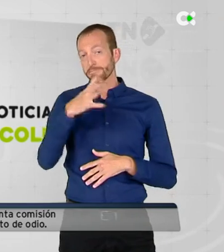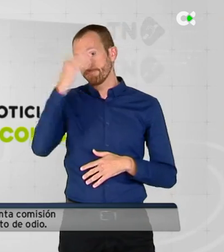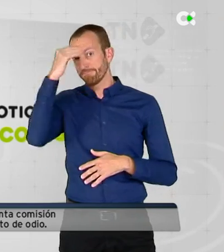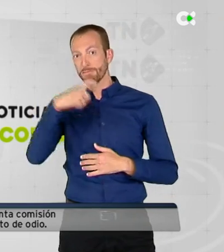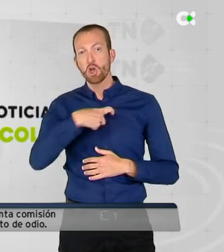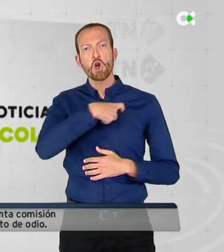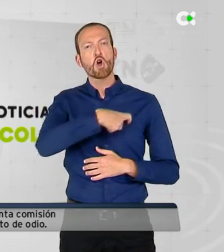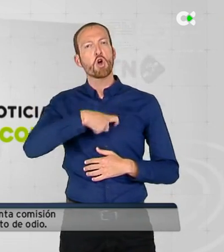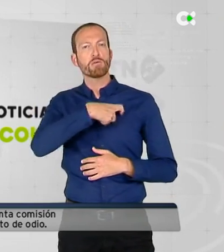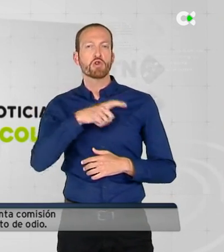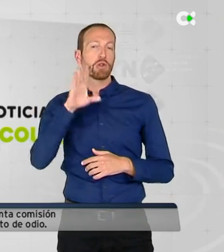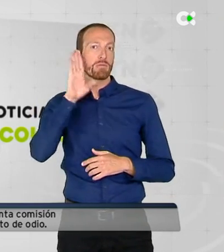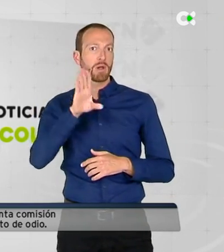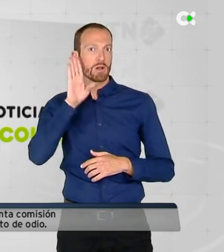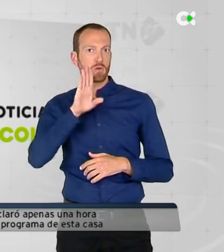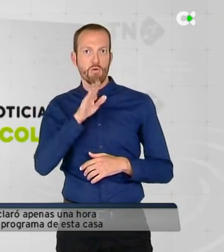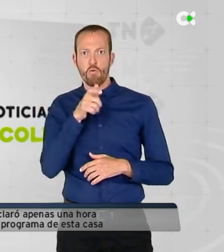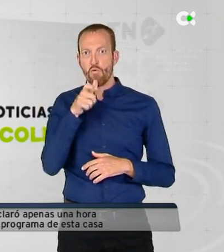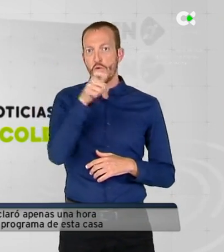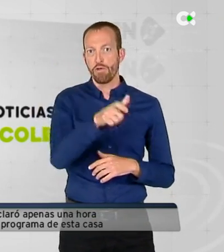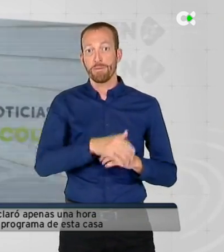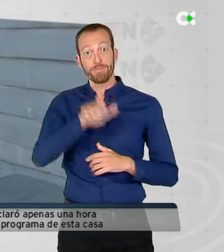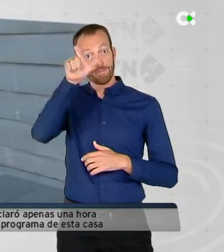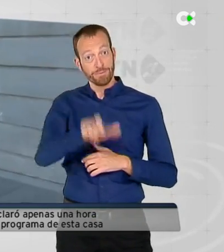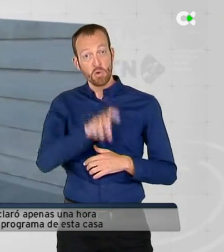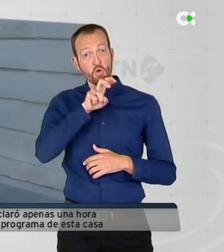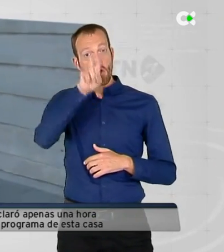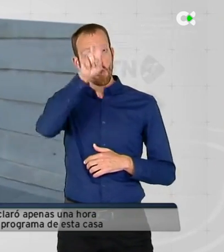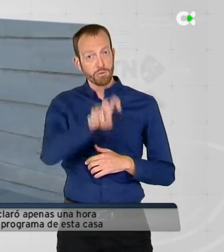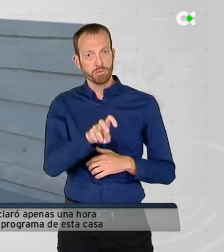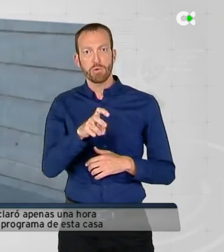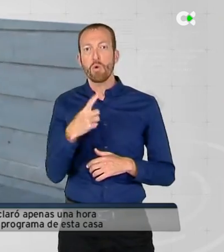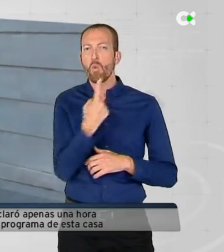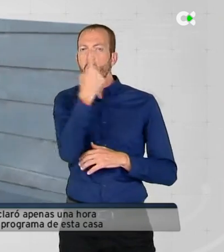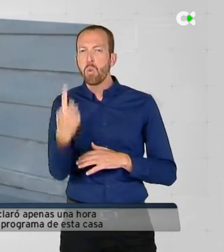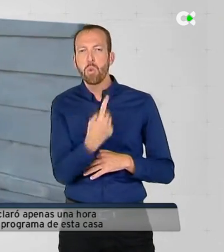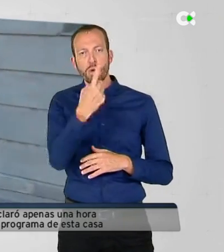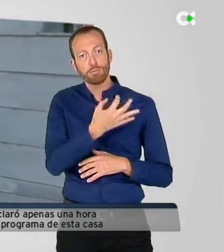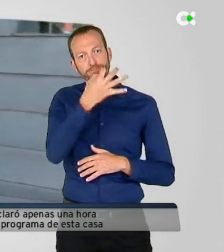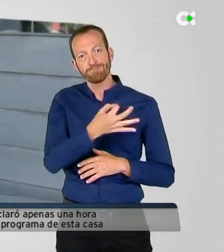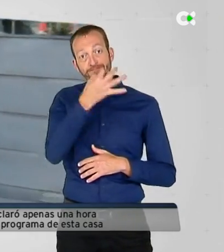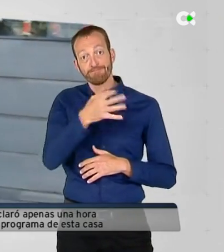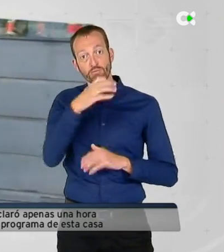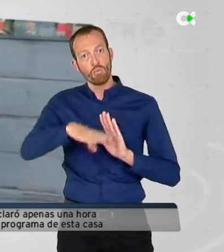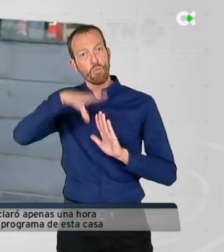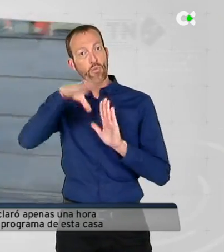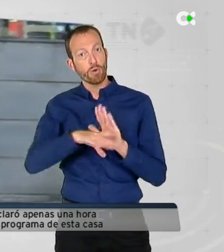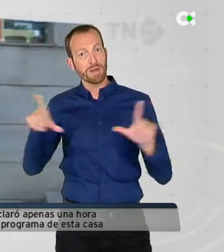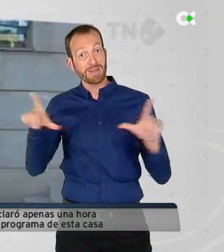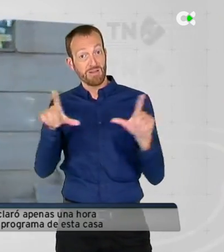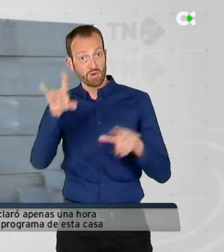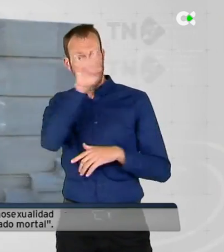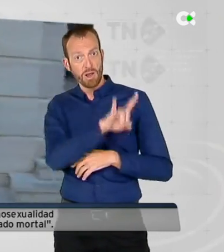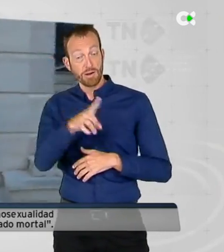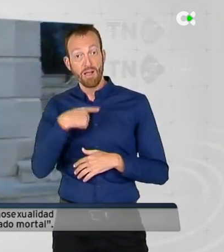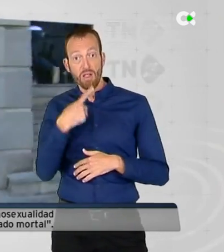comisión de un delito de odio. Bernardo Álvarez declaró apenas una hora por haber dicho en un programa de esta